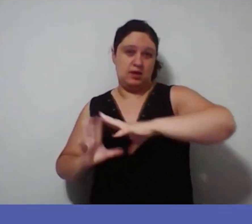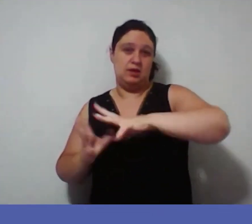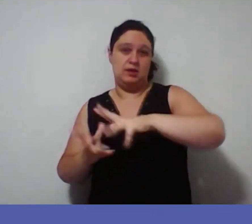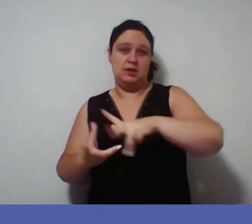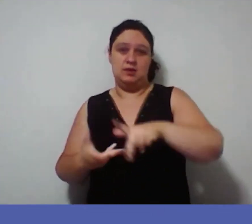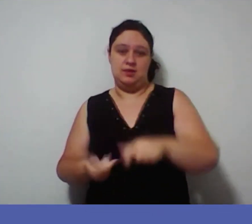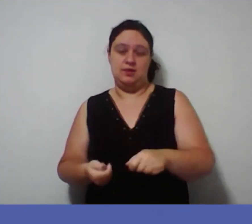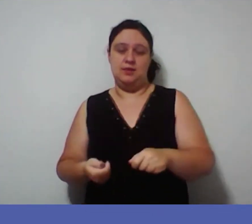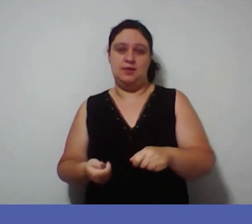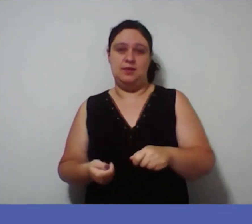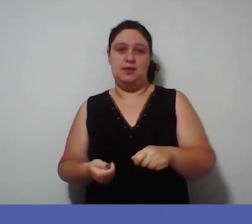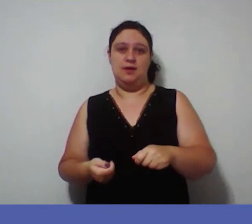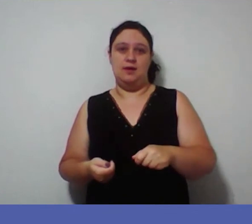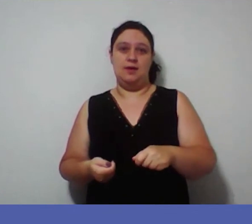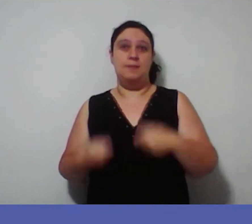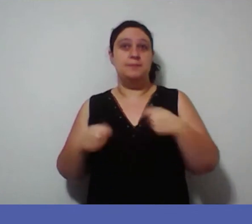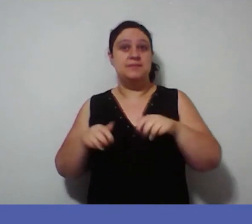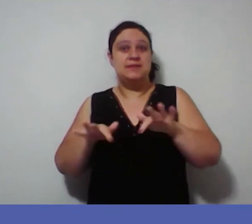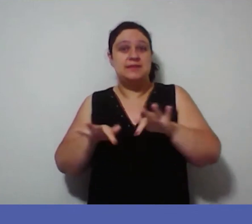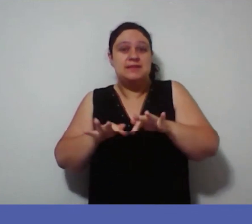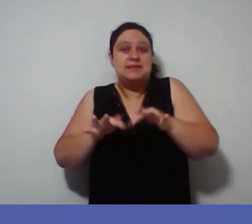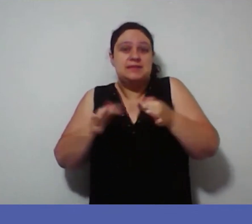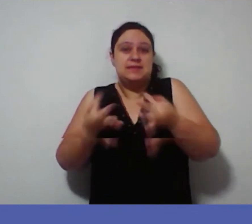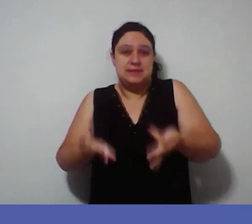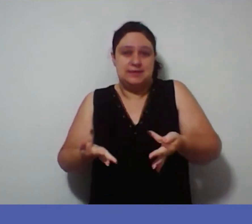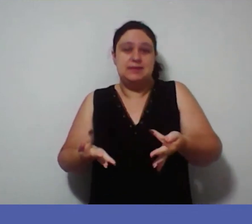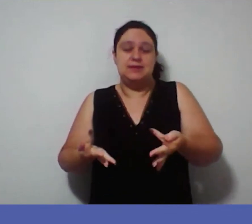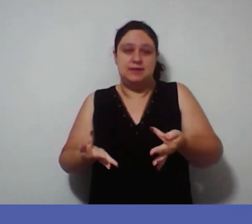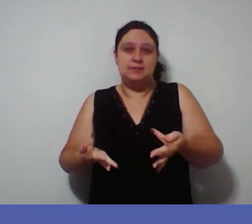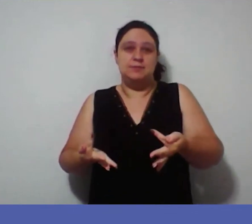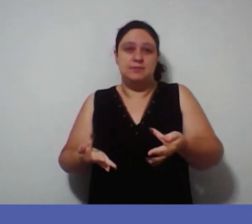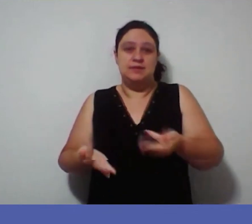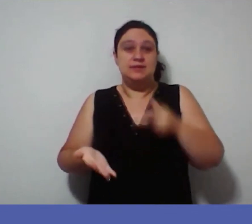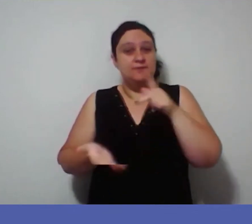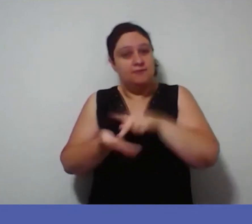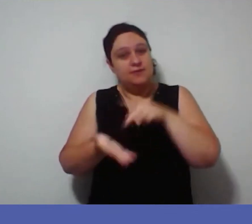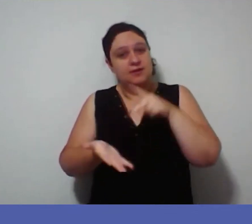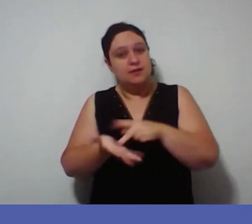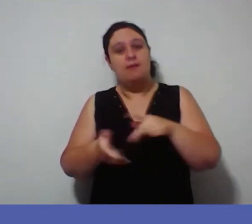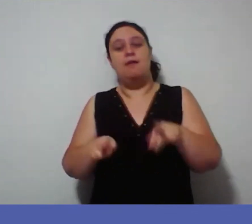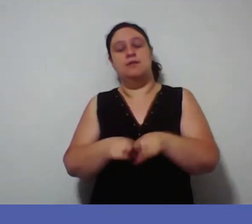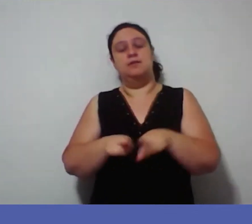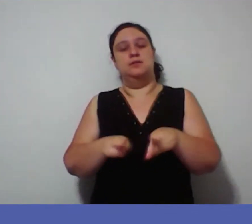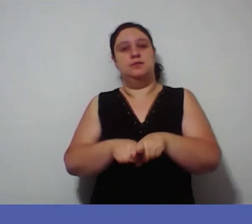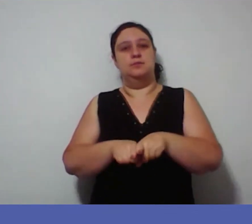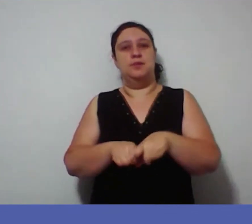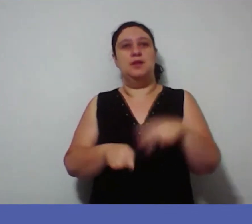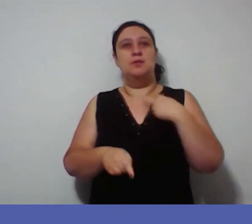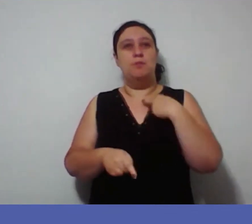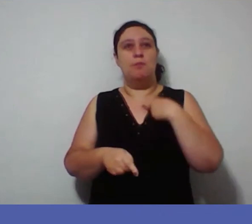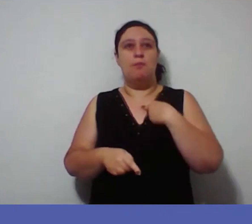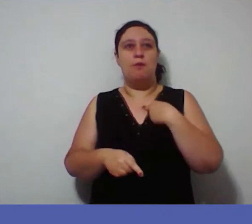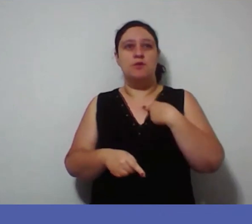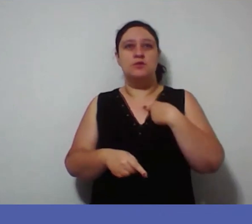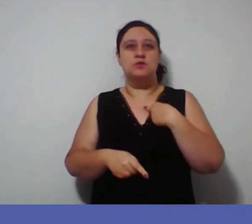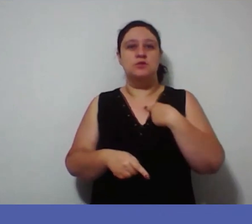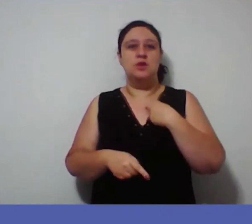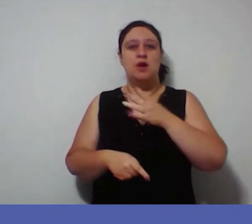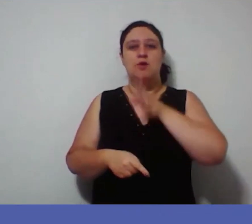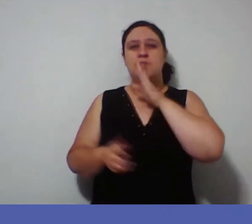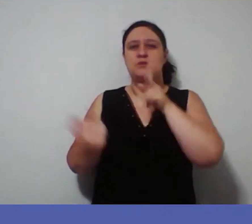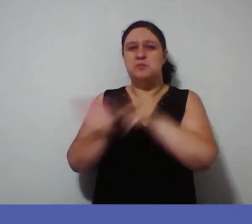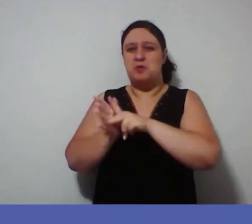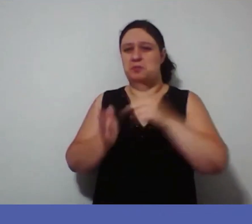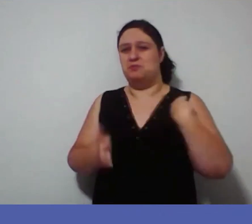com simplicidade e com sinceridade, e não com a nossa sabedoria humana, mas na